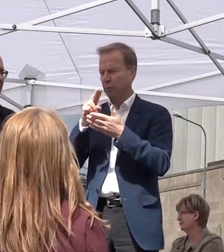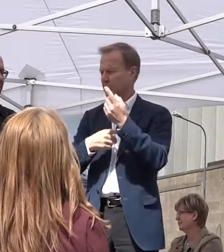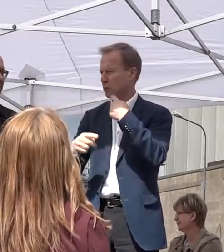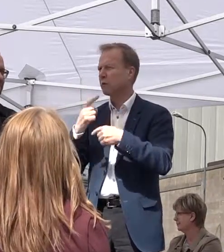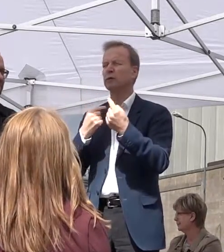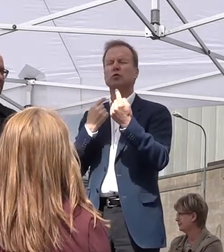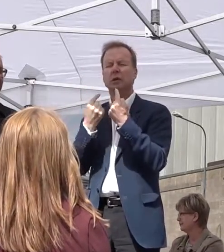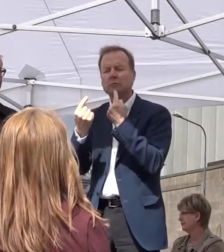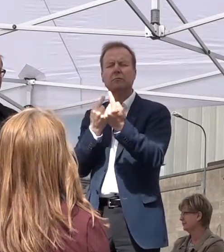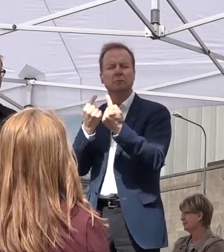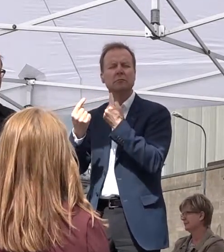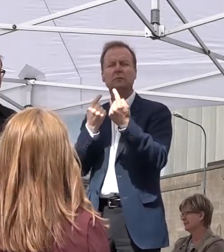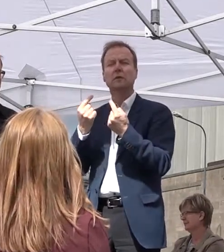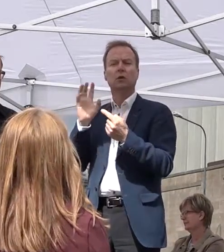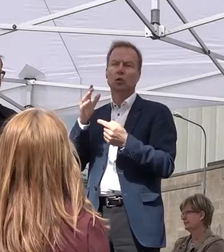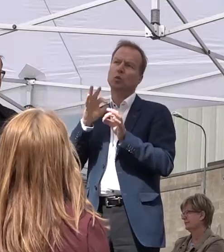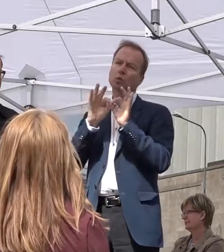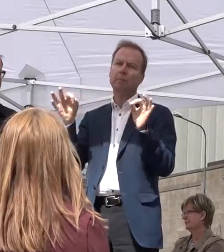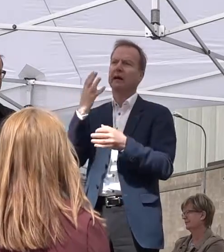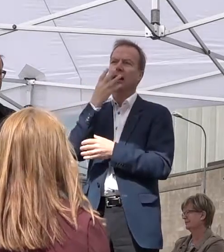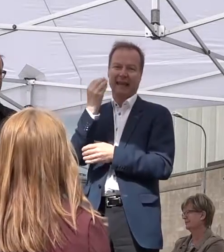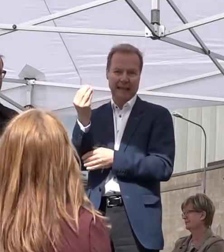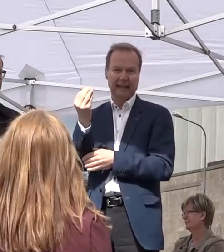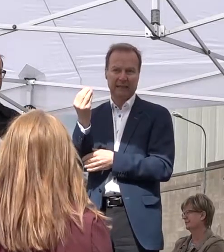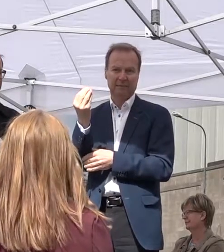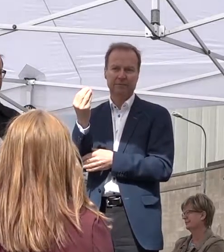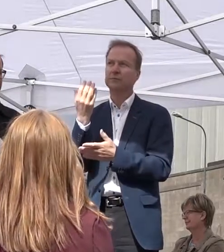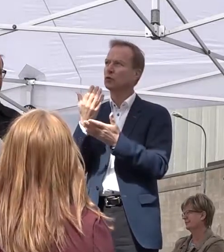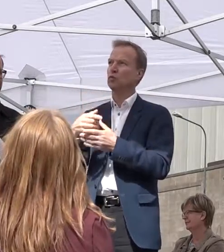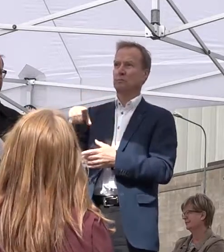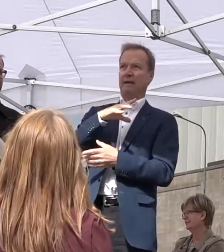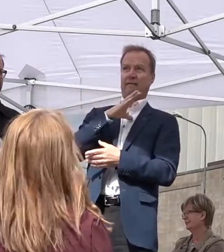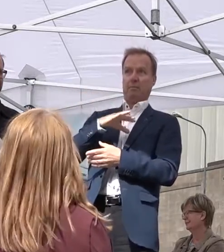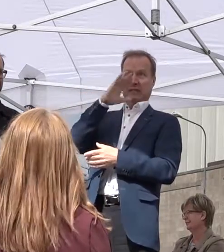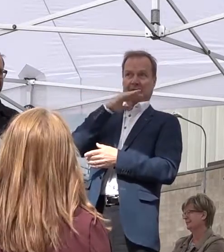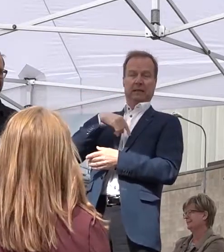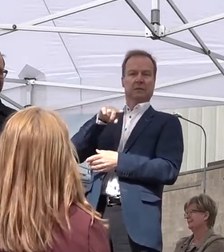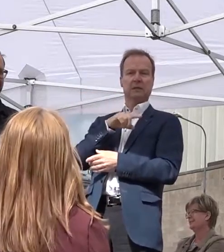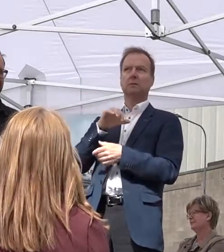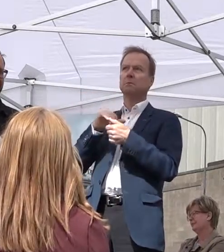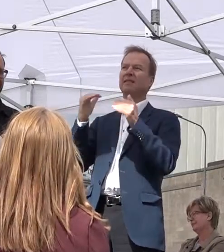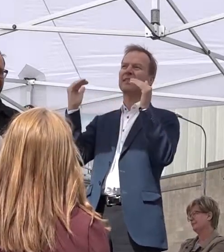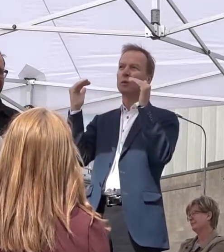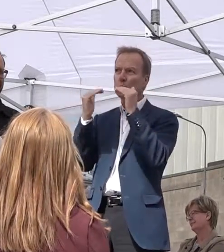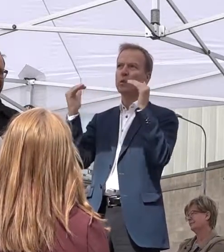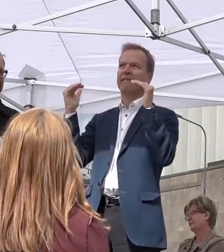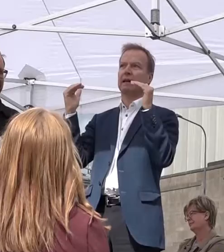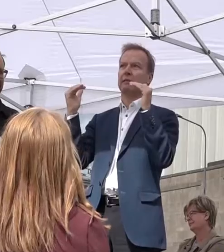Silloin tämä neuvotteluprosessi YK:n sisällä oli hyvin, hyvin intensiivinen, mutta henki oli todella